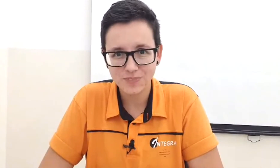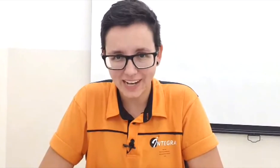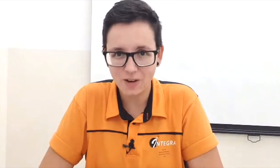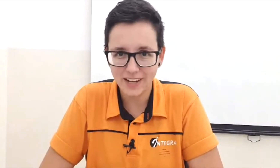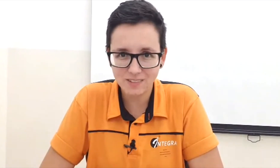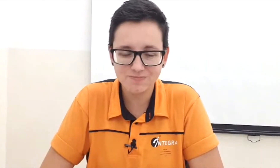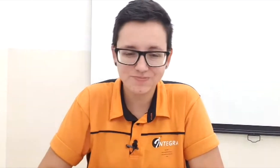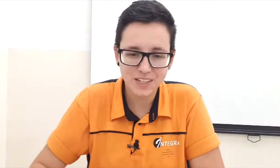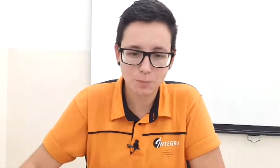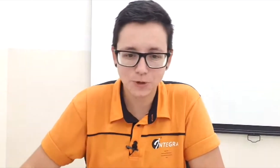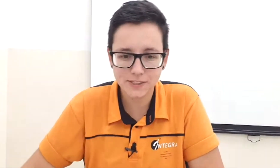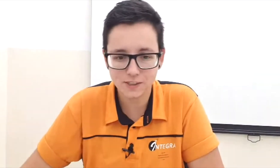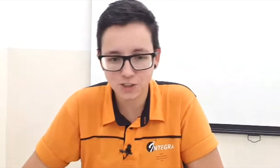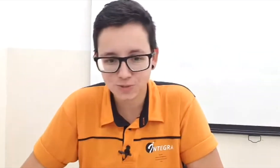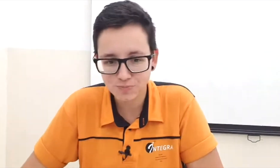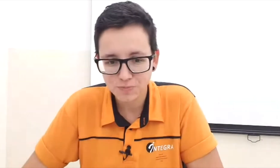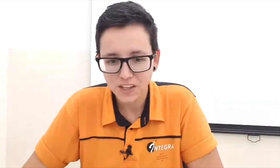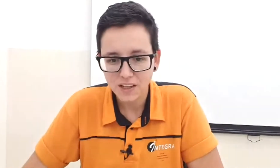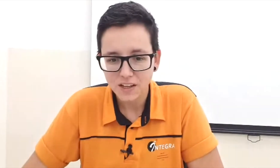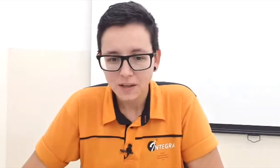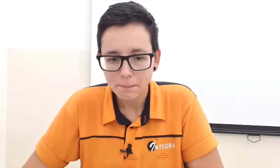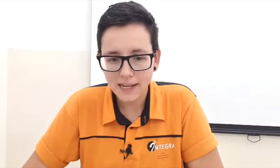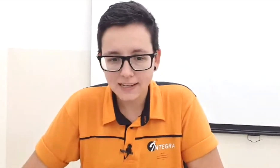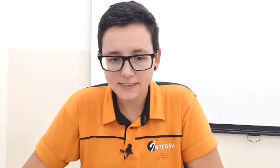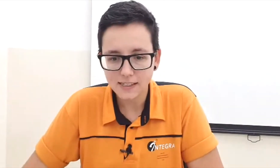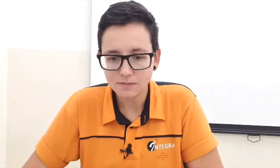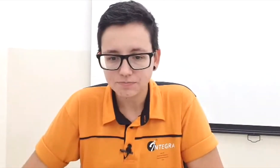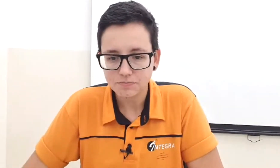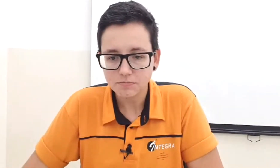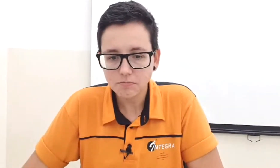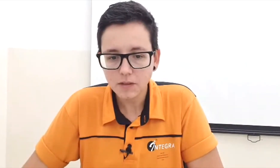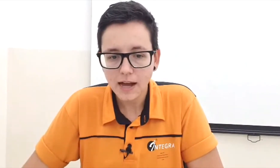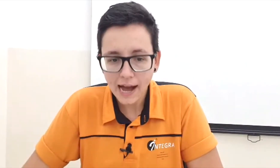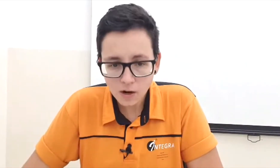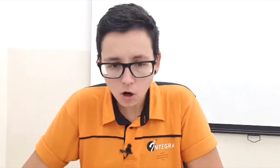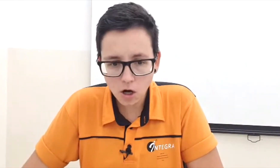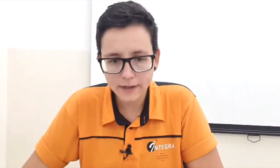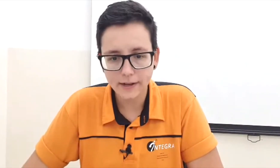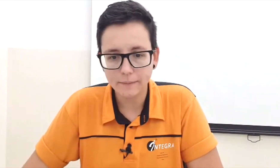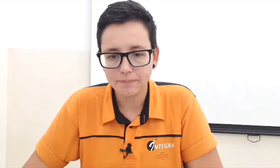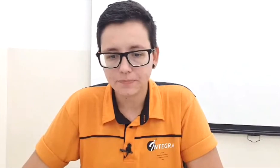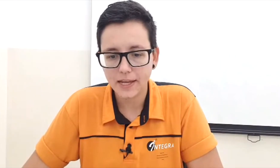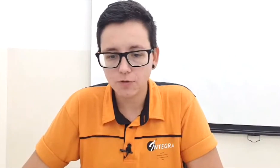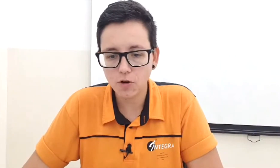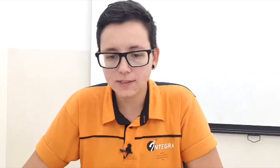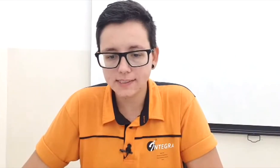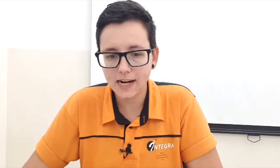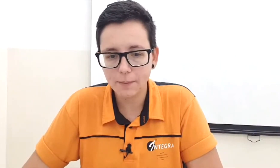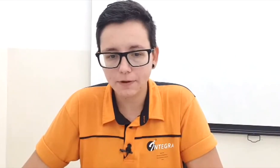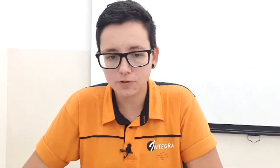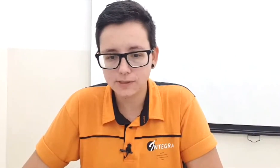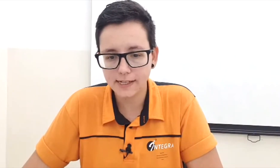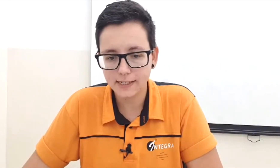Legal, né? Importante. Beleza. Agora, eu vou ensinar para você